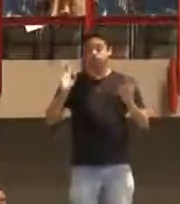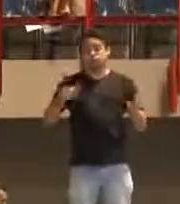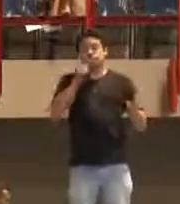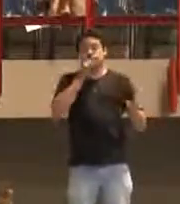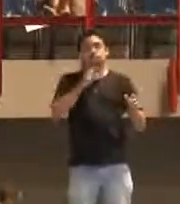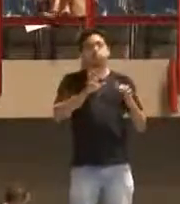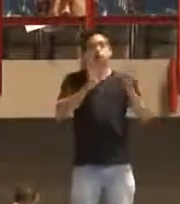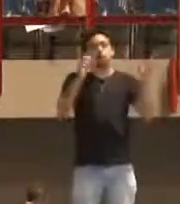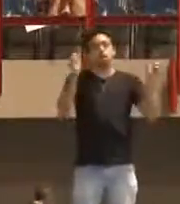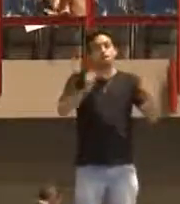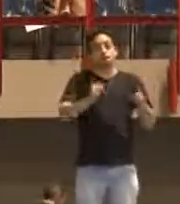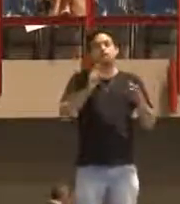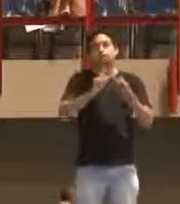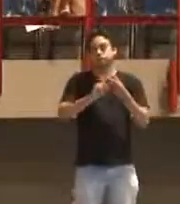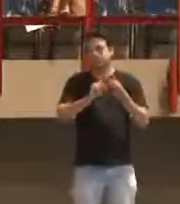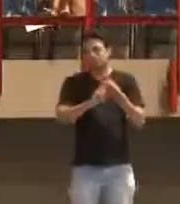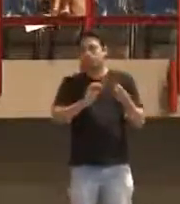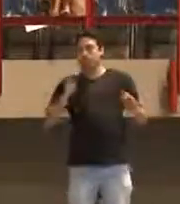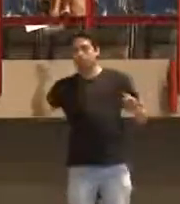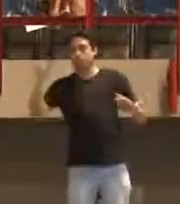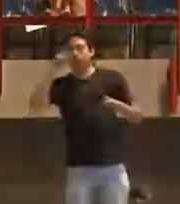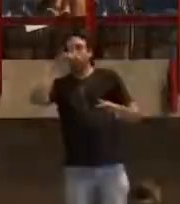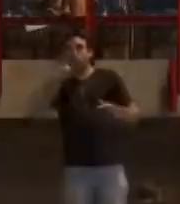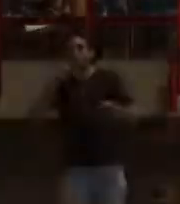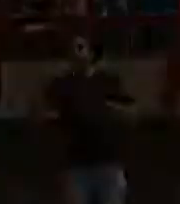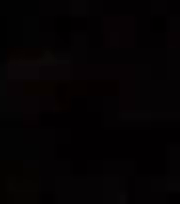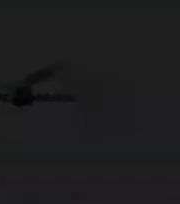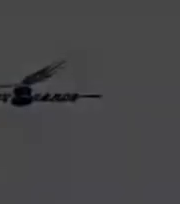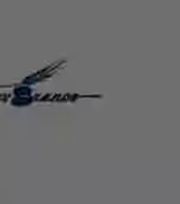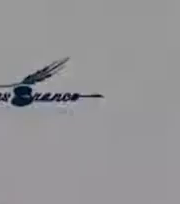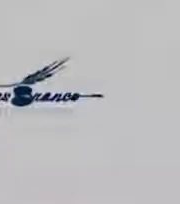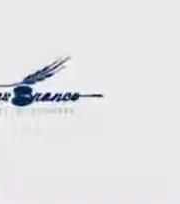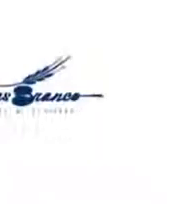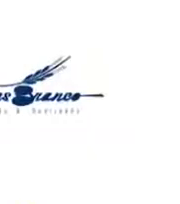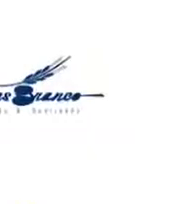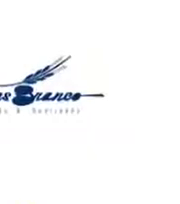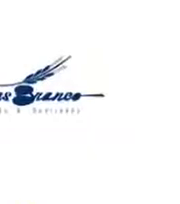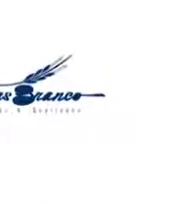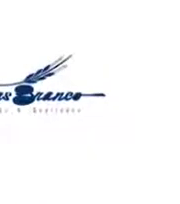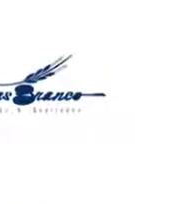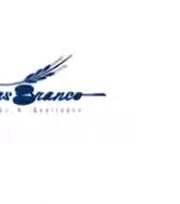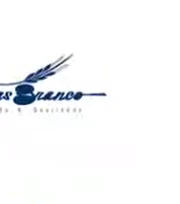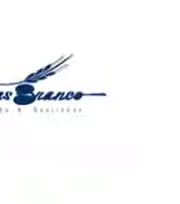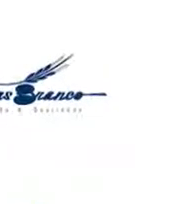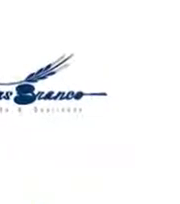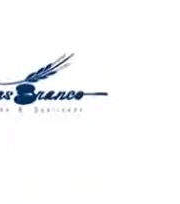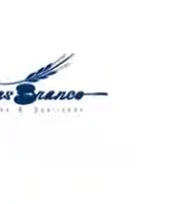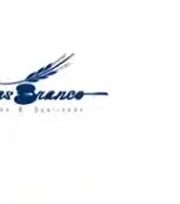dissesse que podia, aí eu ia botar também essa possibilidade. Certo?